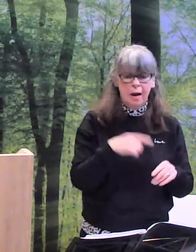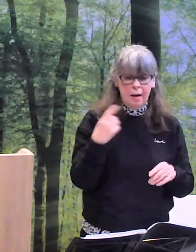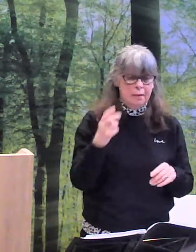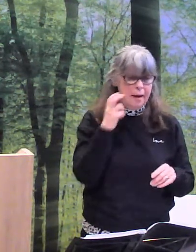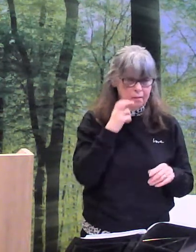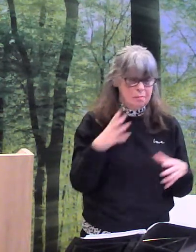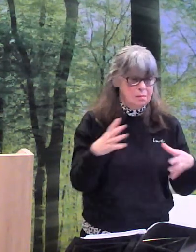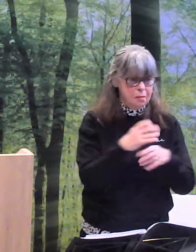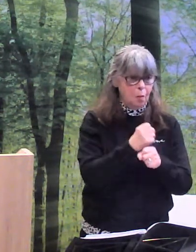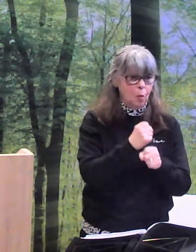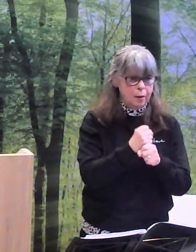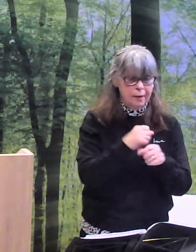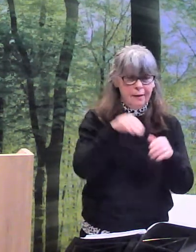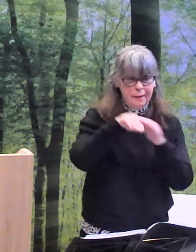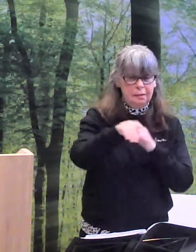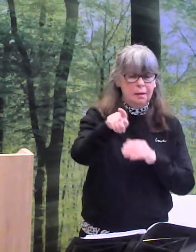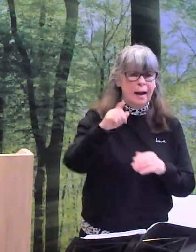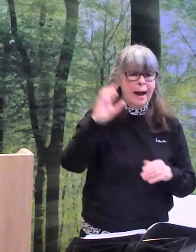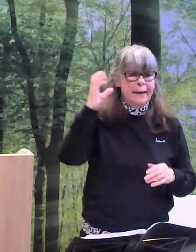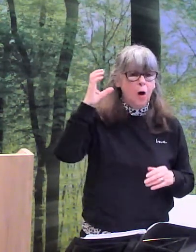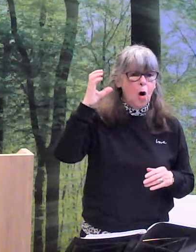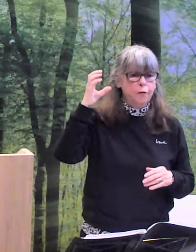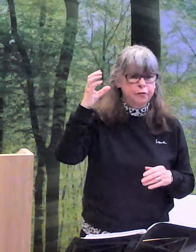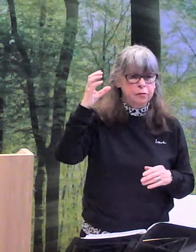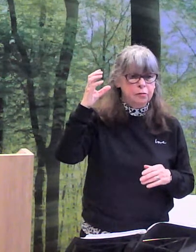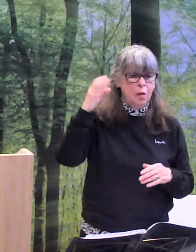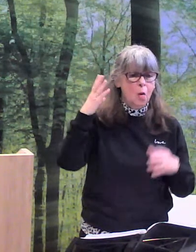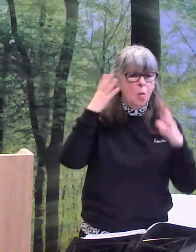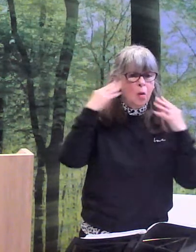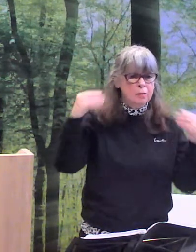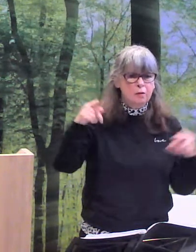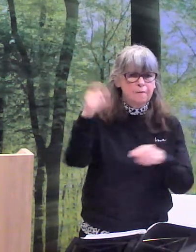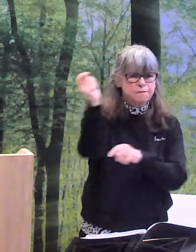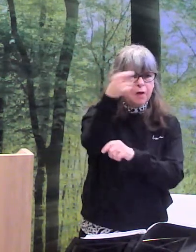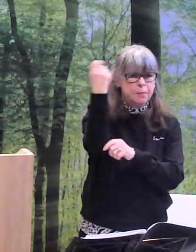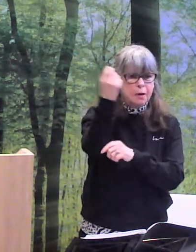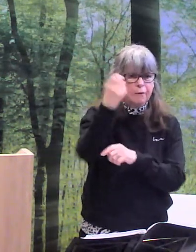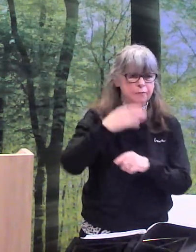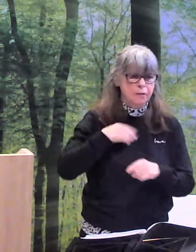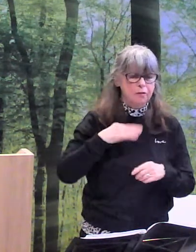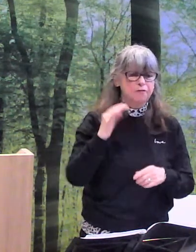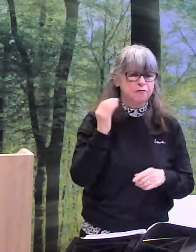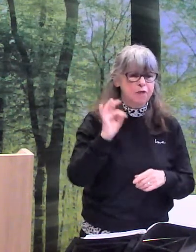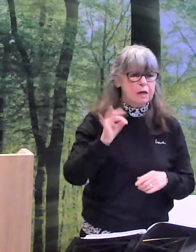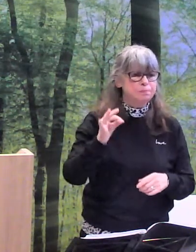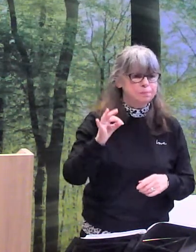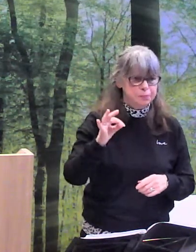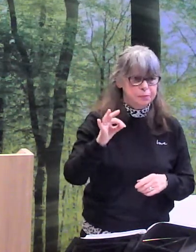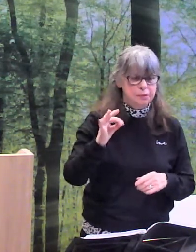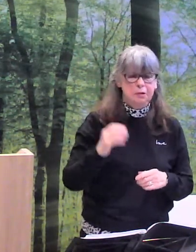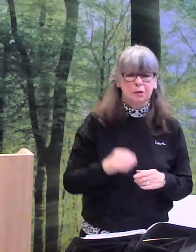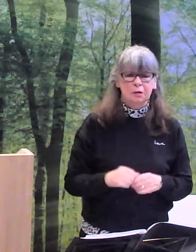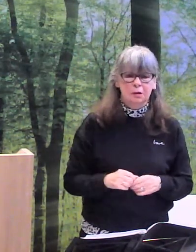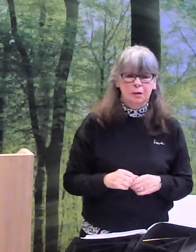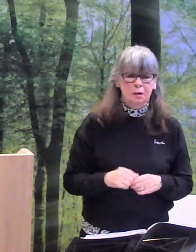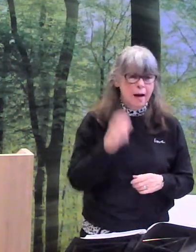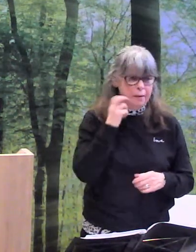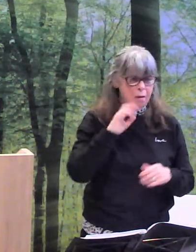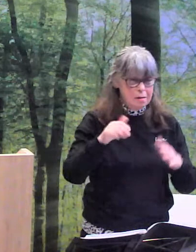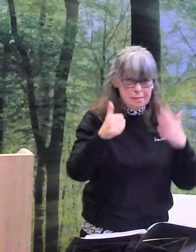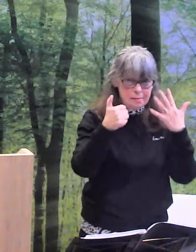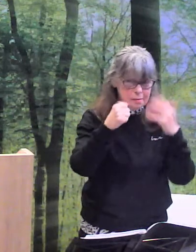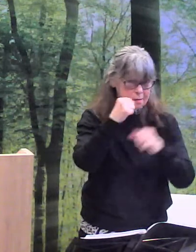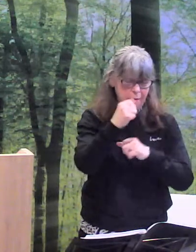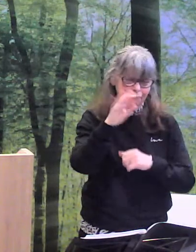Hendrik en zijn broer gingen samenwerken in Eindhoven in Nederland van de Philips.